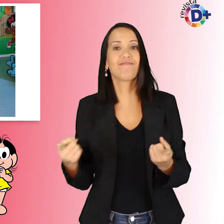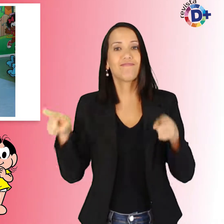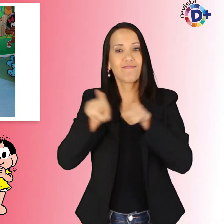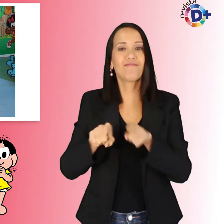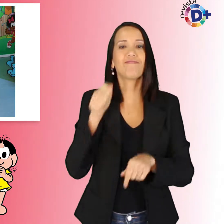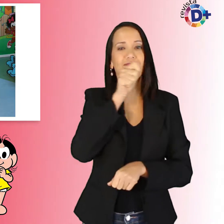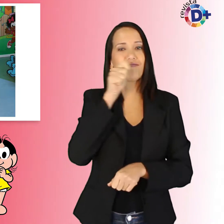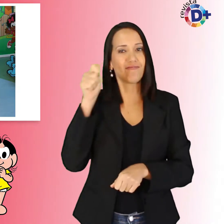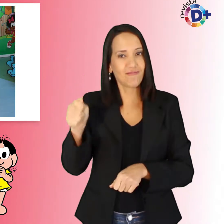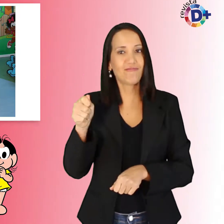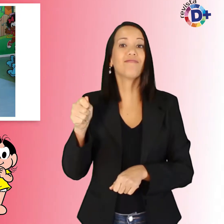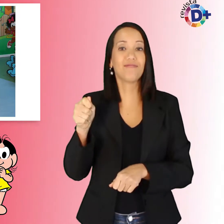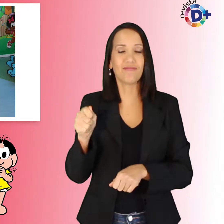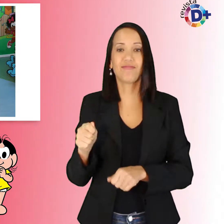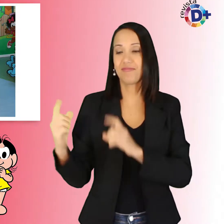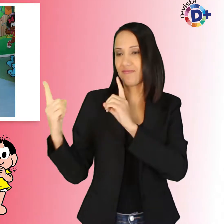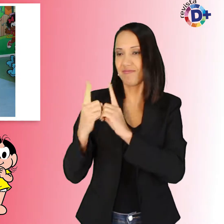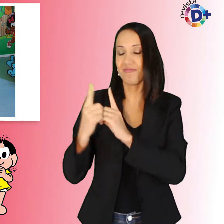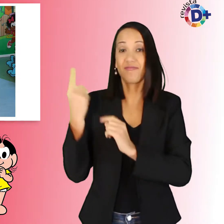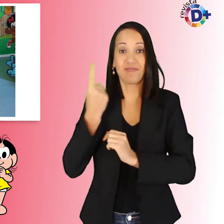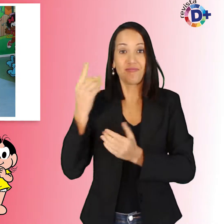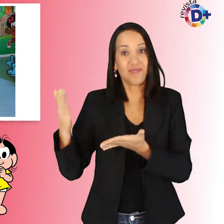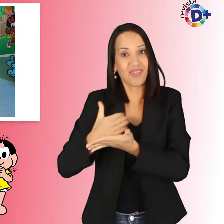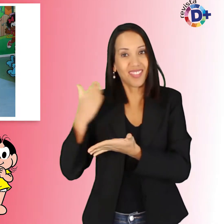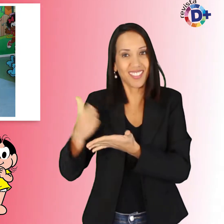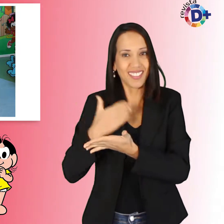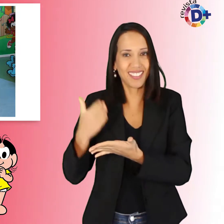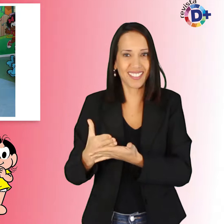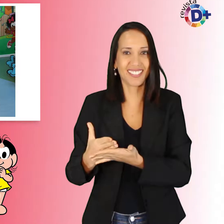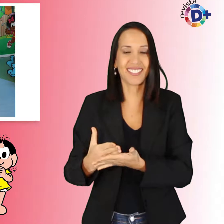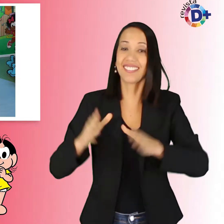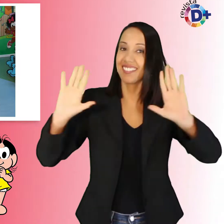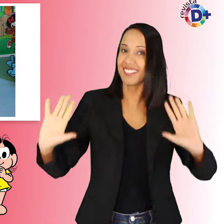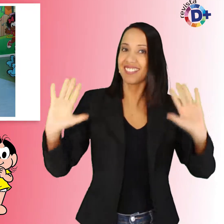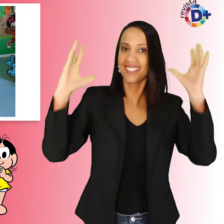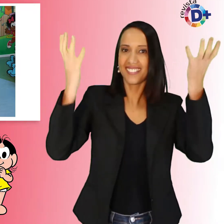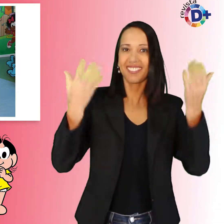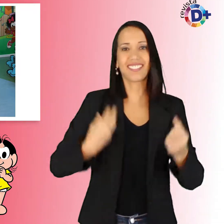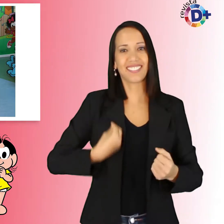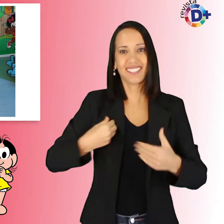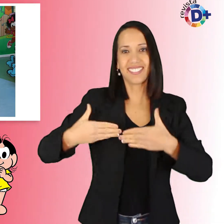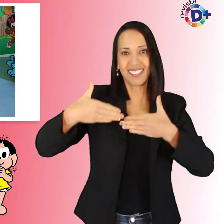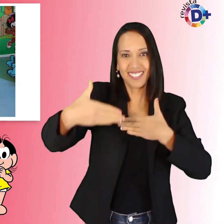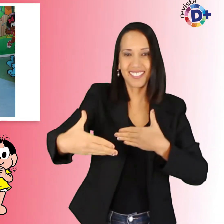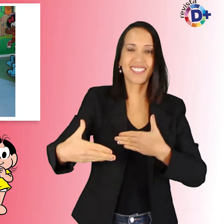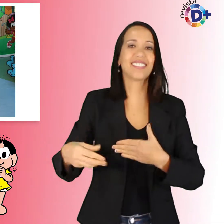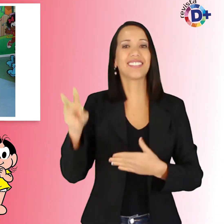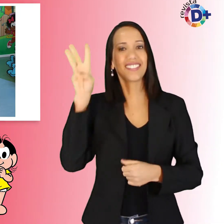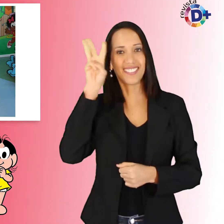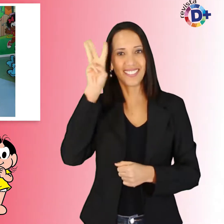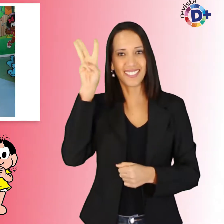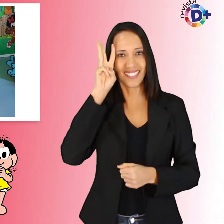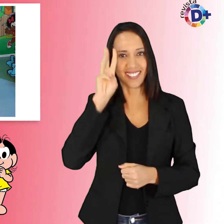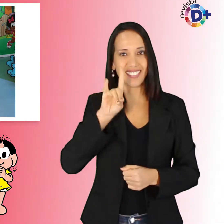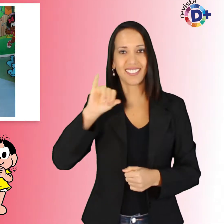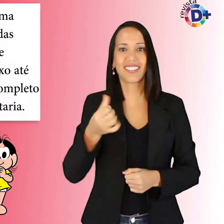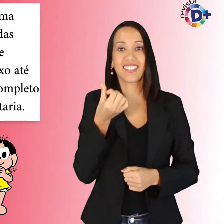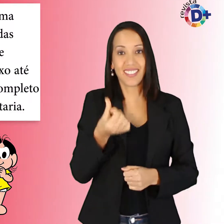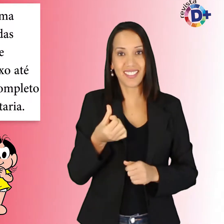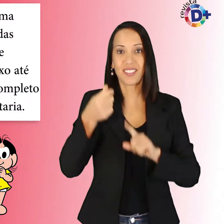pacientes com a primeira revistinha o evento ocorre na próxima terça feira dia 6 de